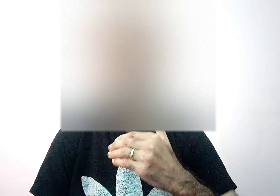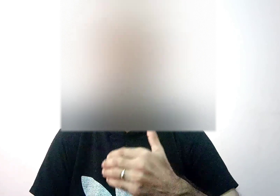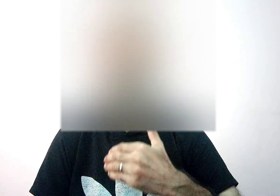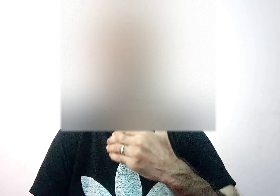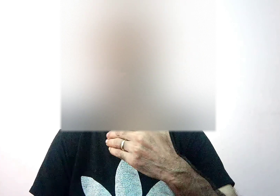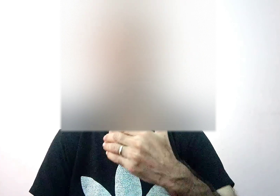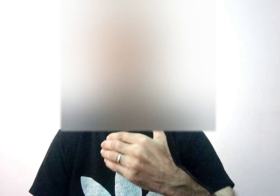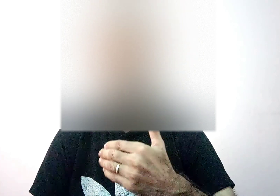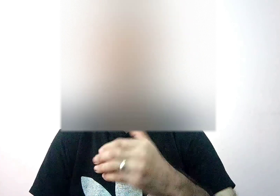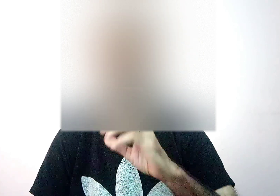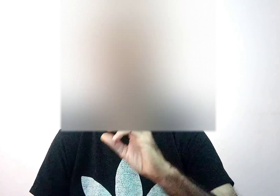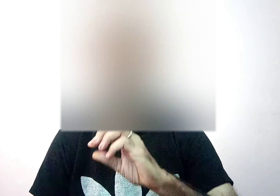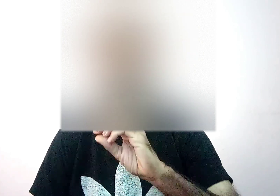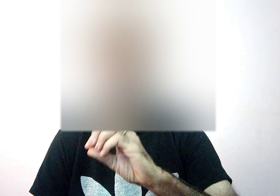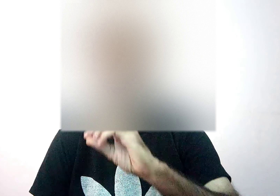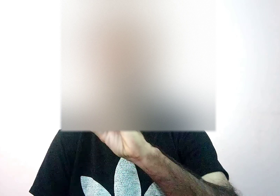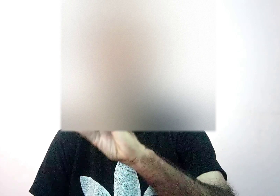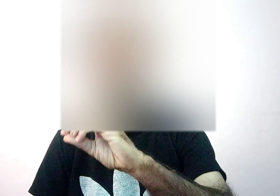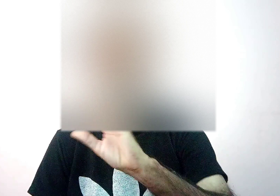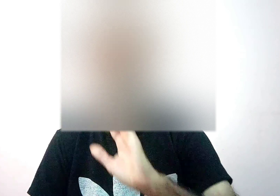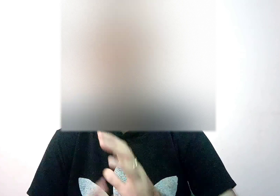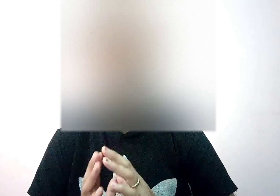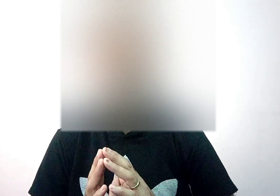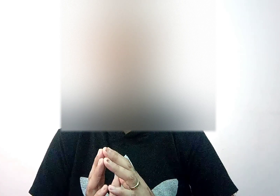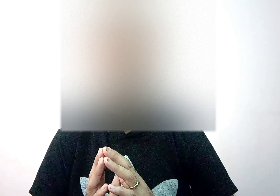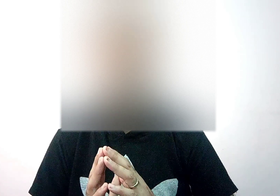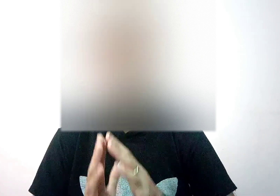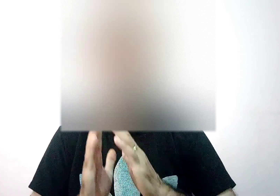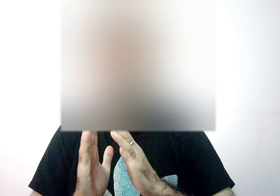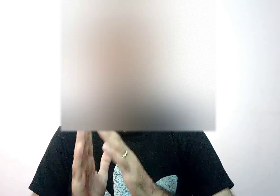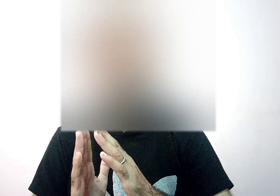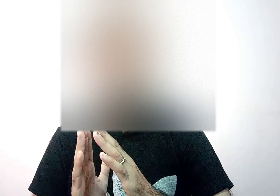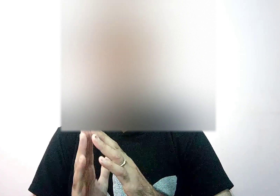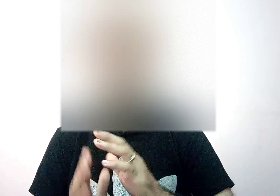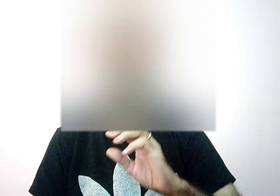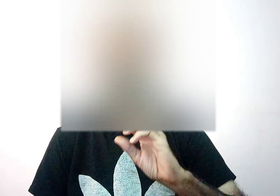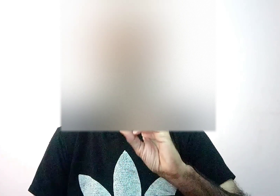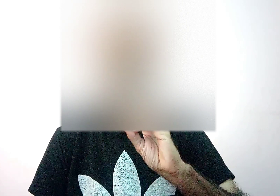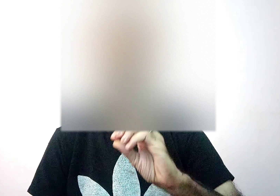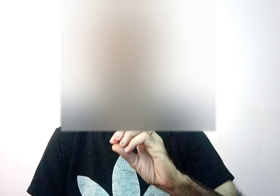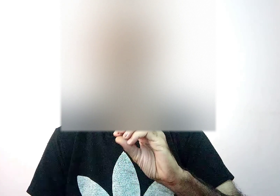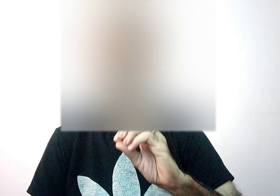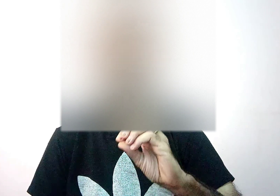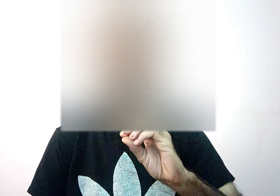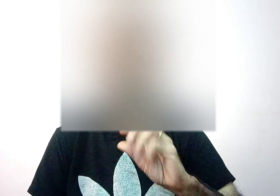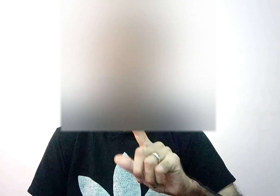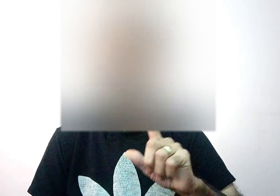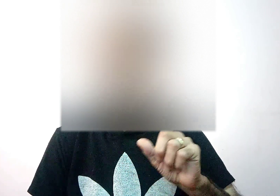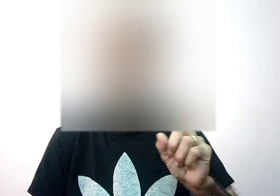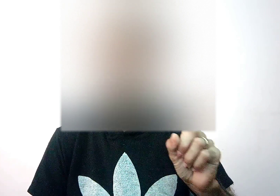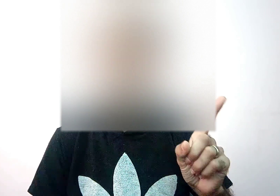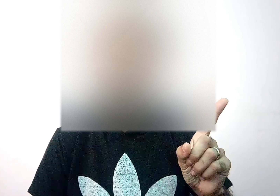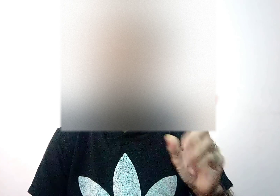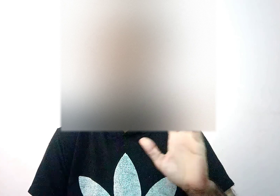نأجل الانتخابات كام شهر قدام، في نفس الوقت اللي تم إجراء الانتخابات في إقليم